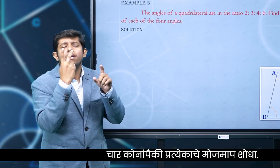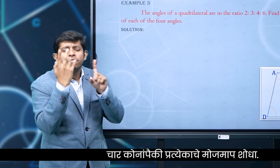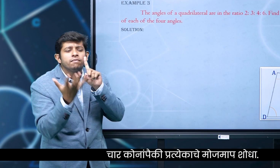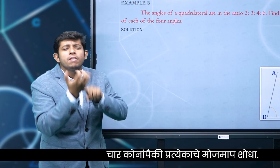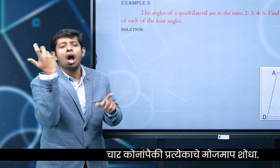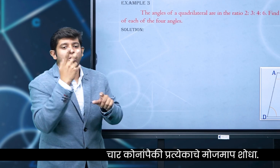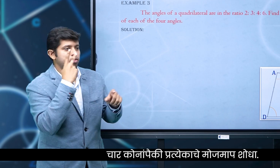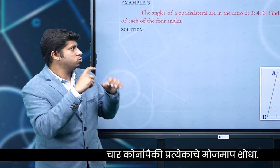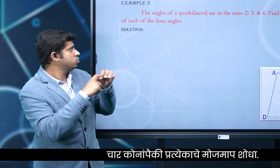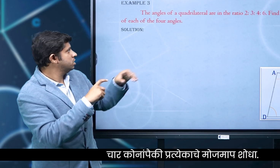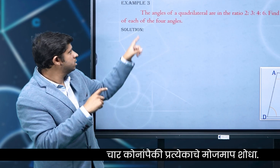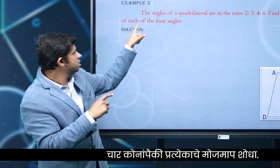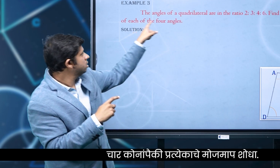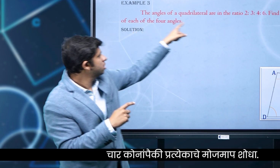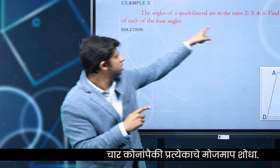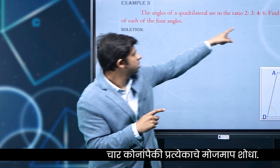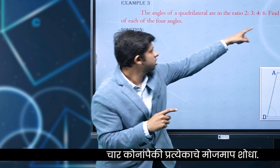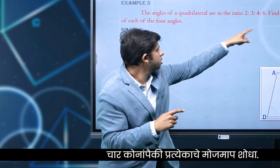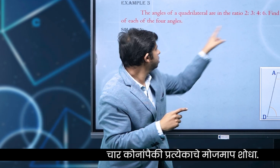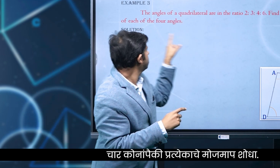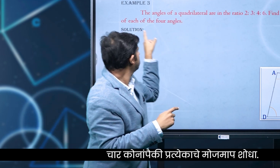प्रत्येकाचे मोजमाप शोधा.